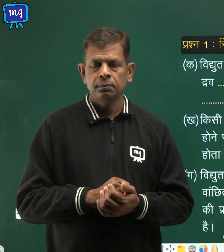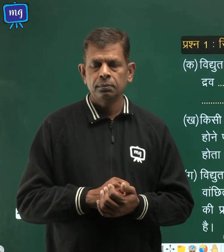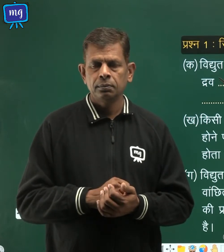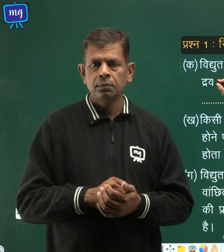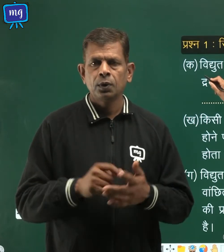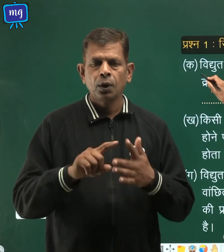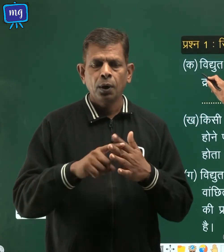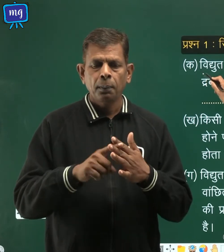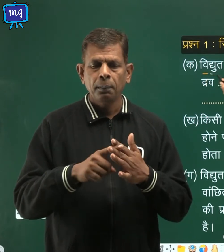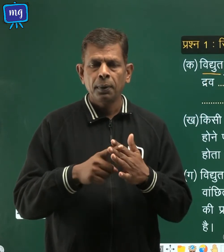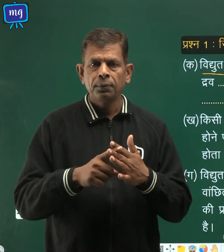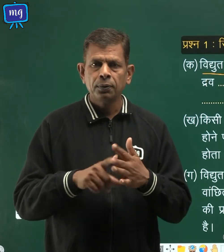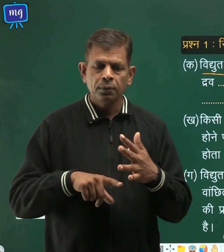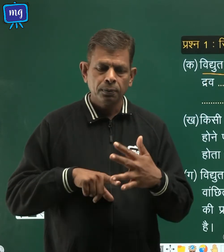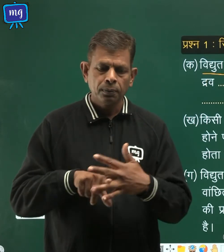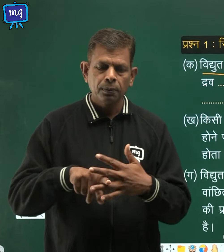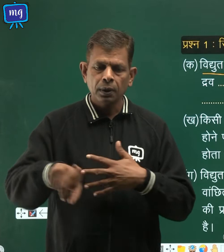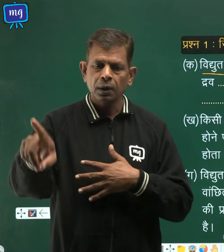विद्युत चालन